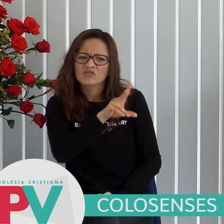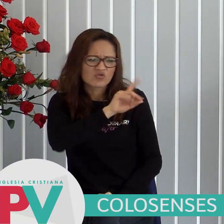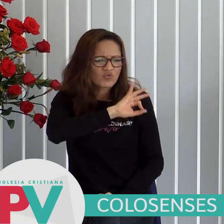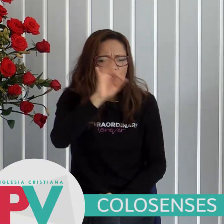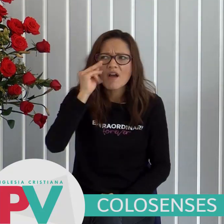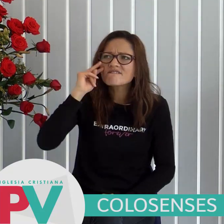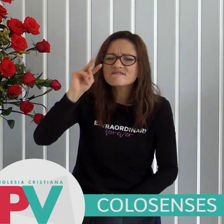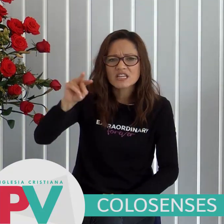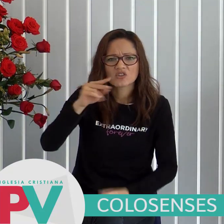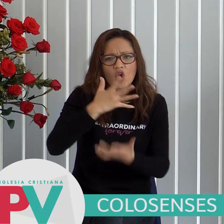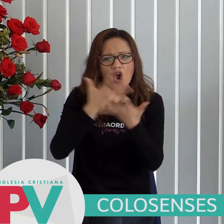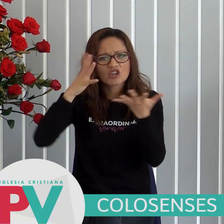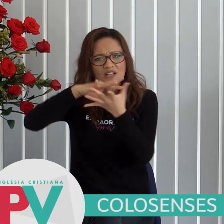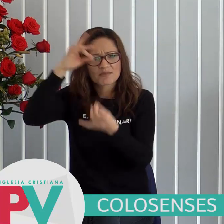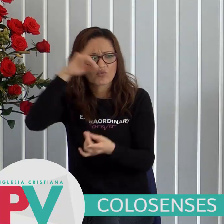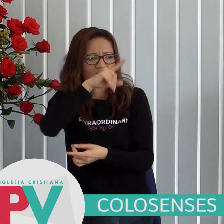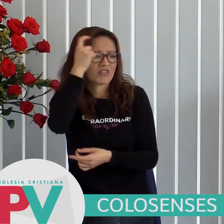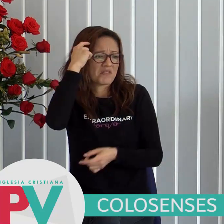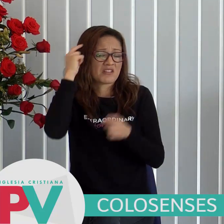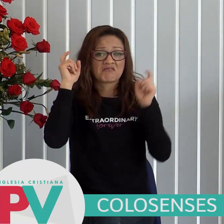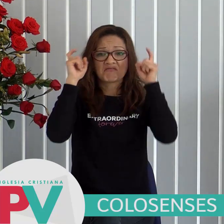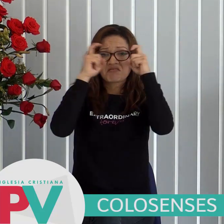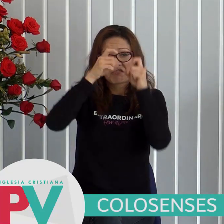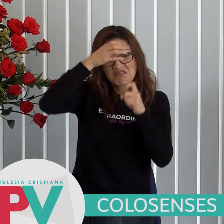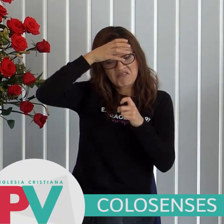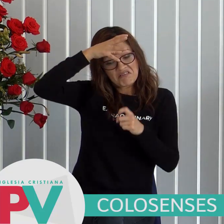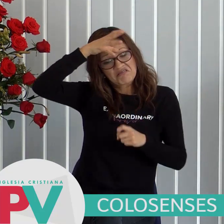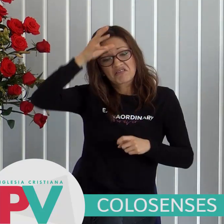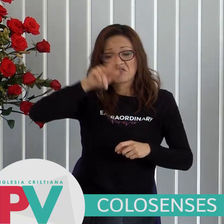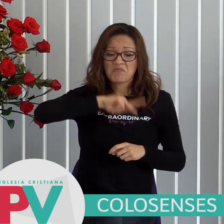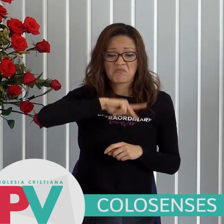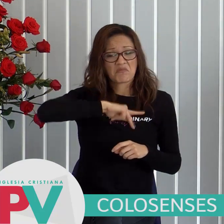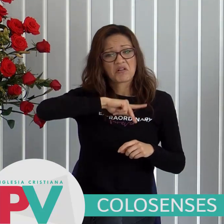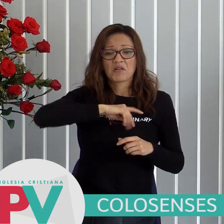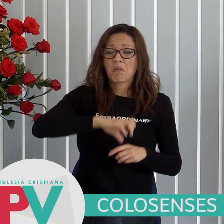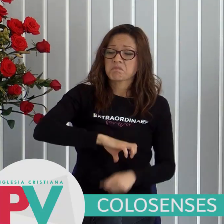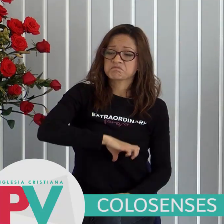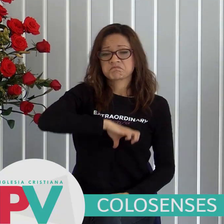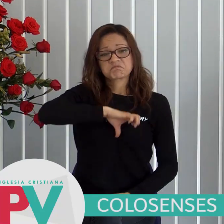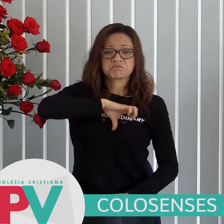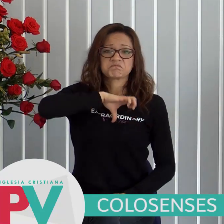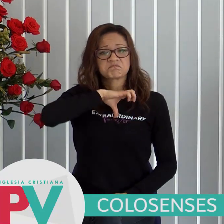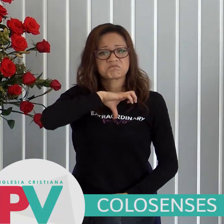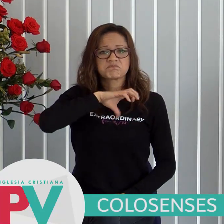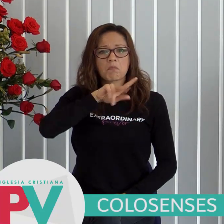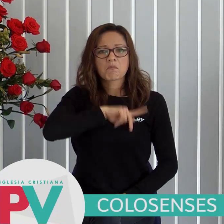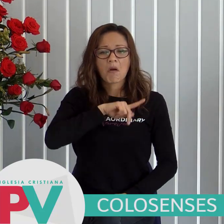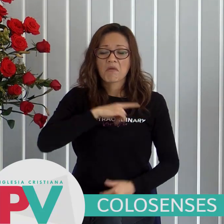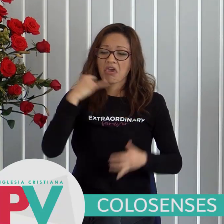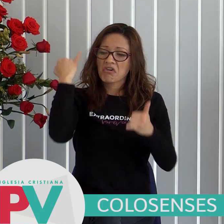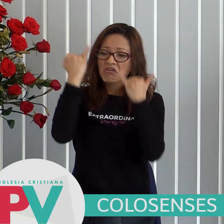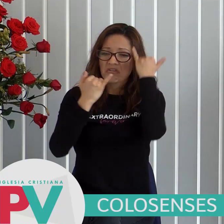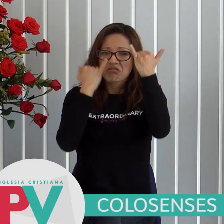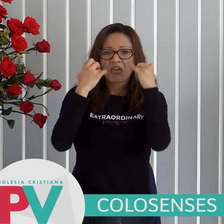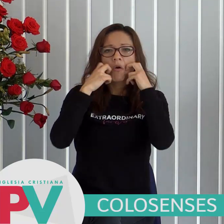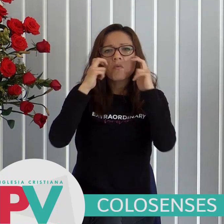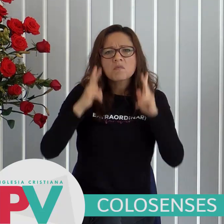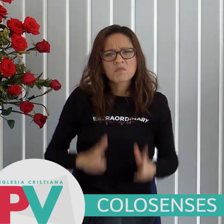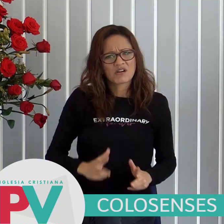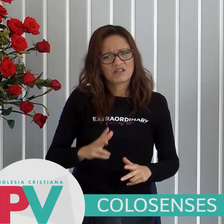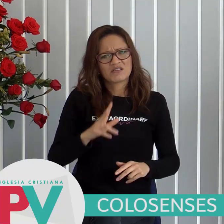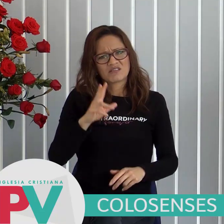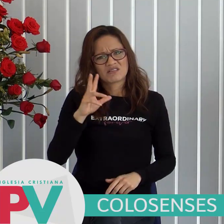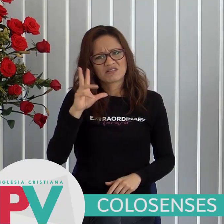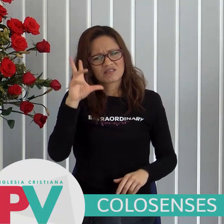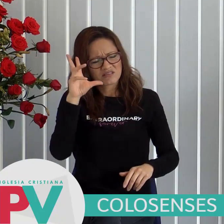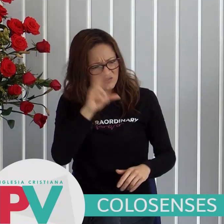visto, vanamente hinchado por su, ya entiendo por qué es tan cabezón, porque está vanamente hinchado por su propia mente carnal, no haciéndose de